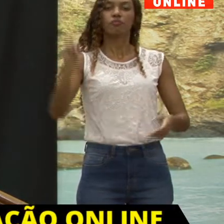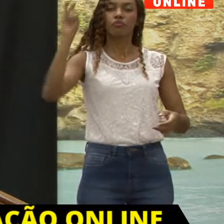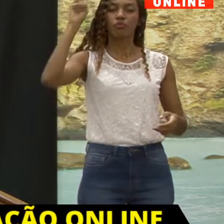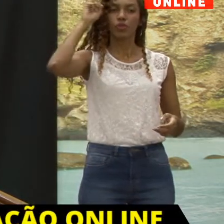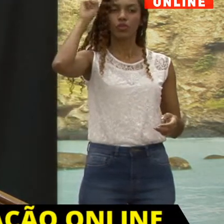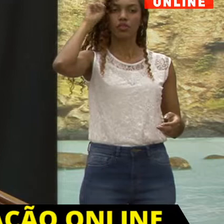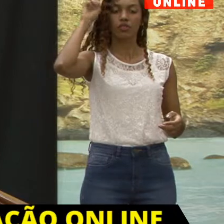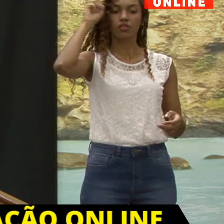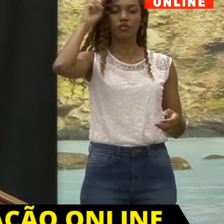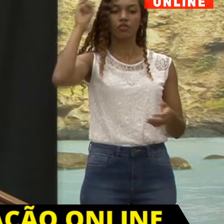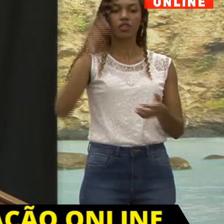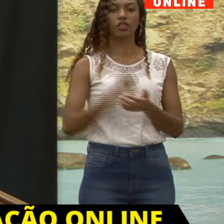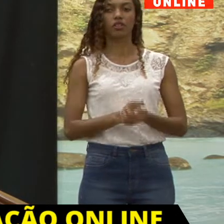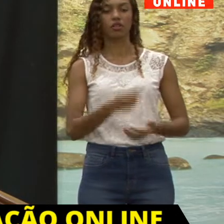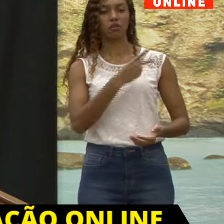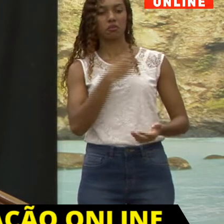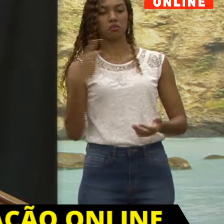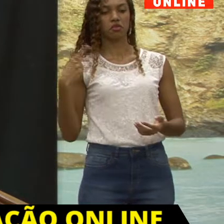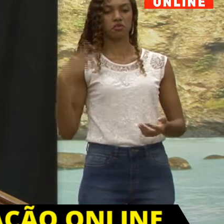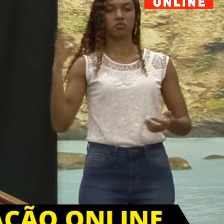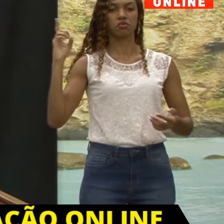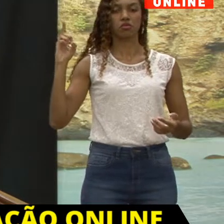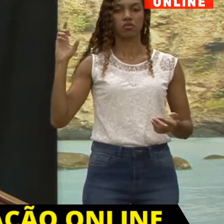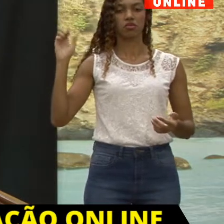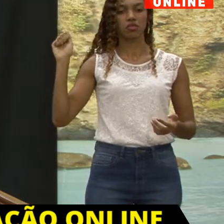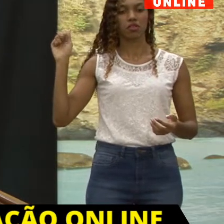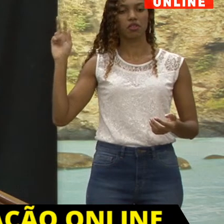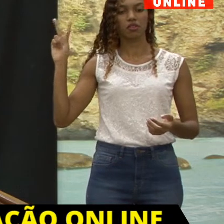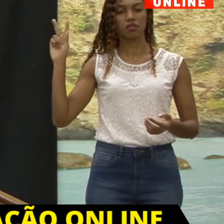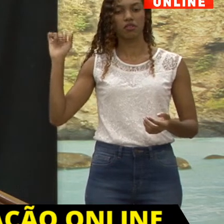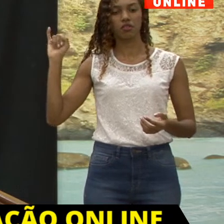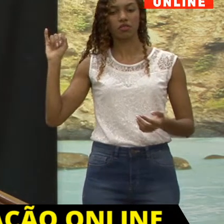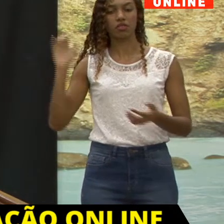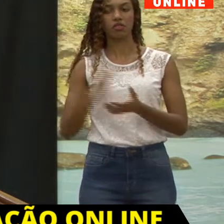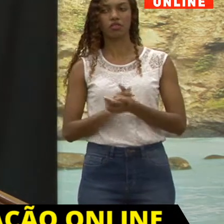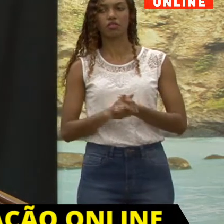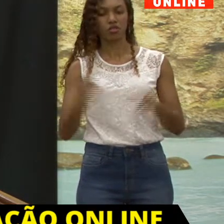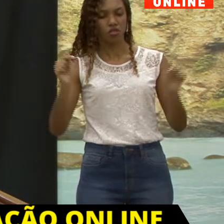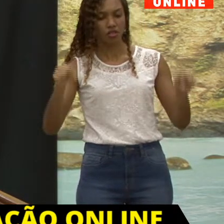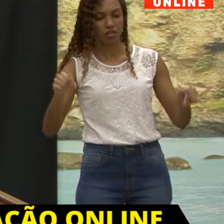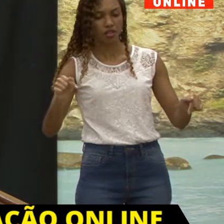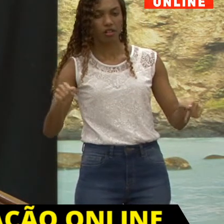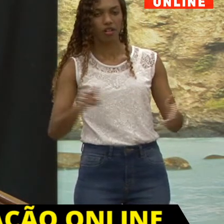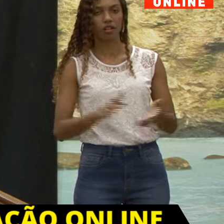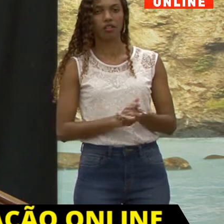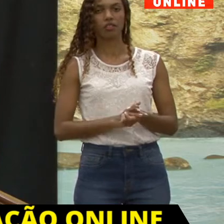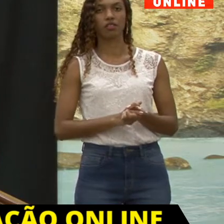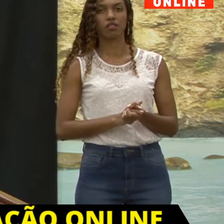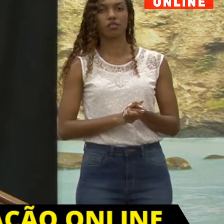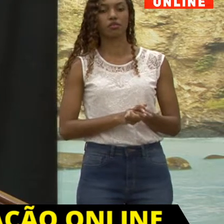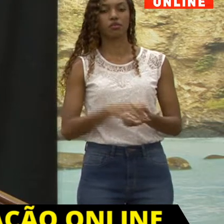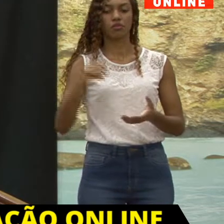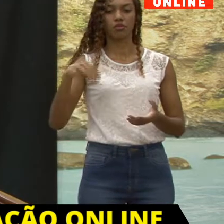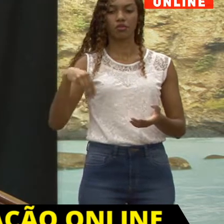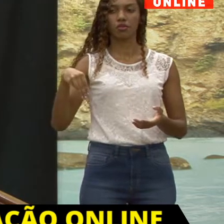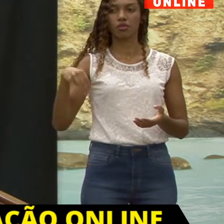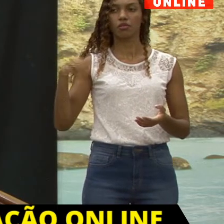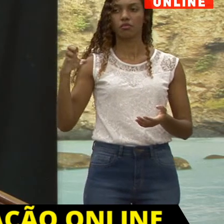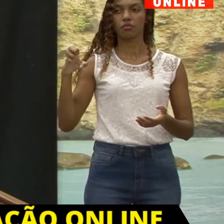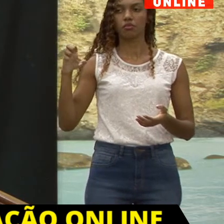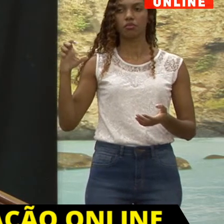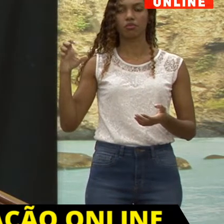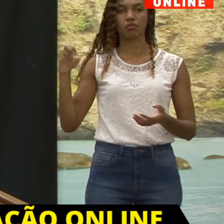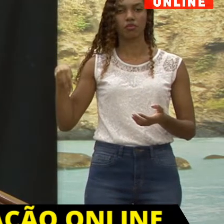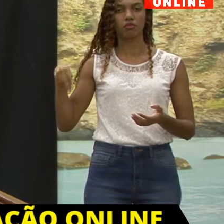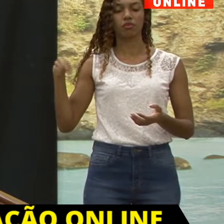Davi, nosso primeiro vice, estará aqui com uma grande mensagem da parte de Deus. Mas na quarta-feira nós vamos ter